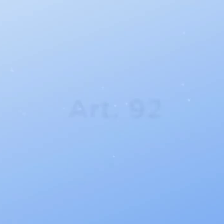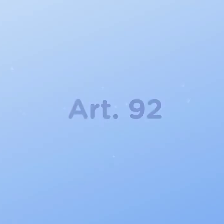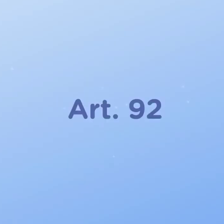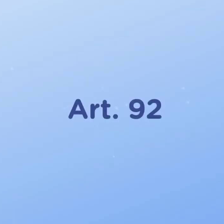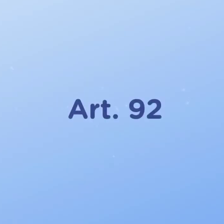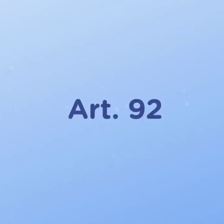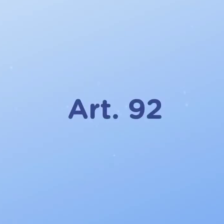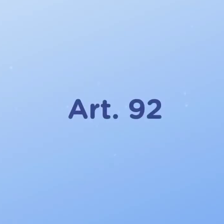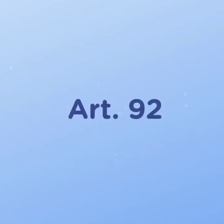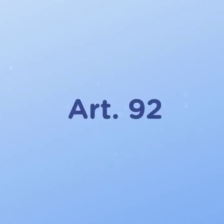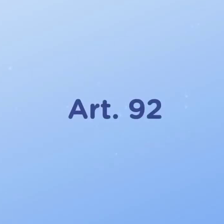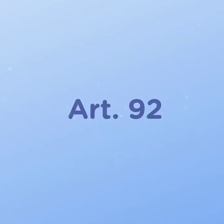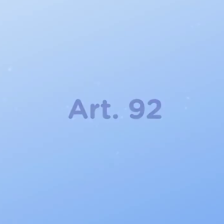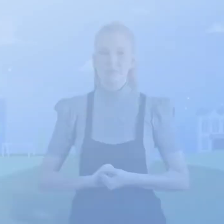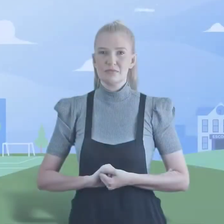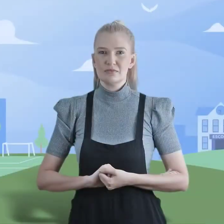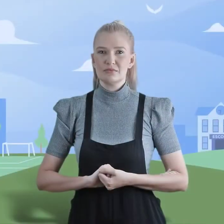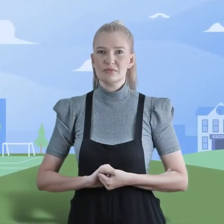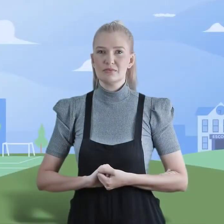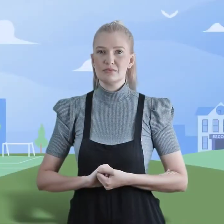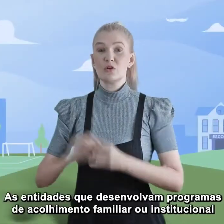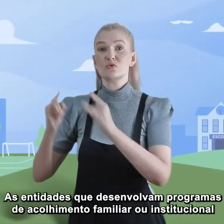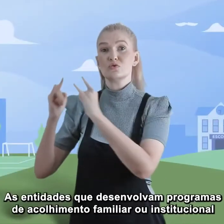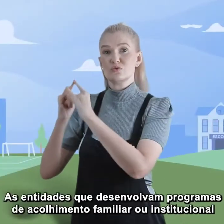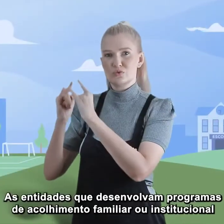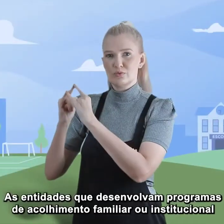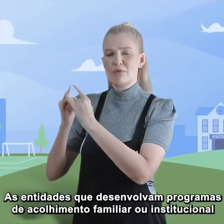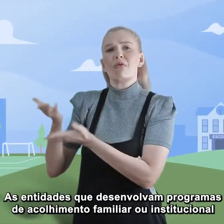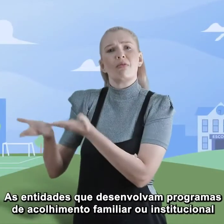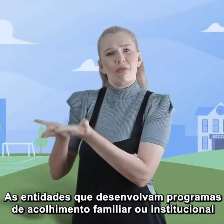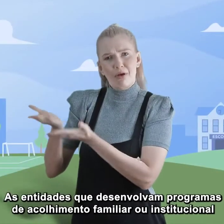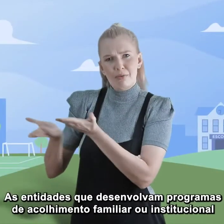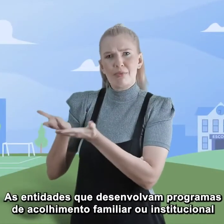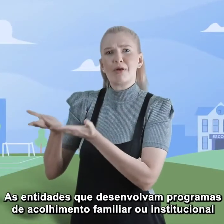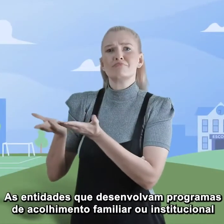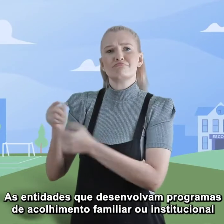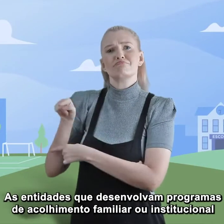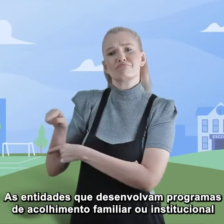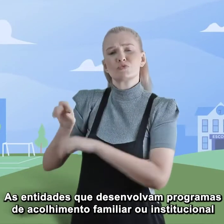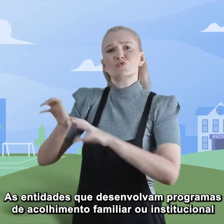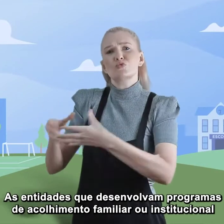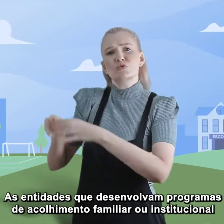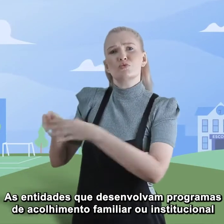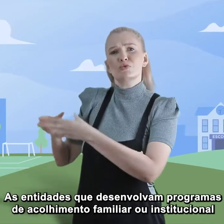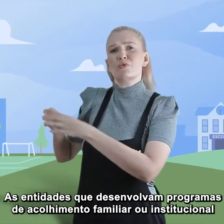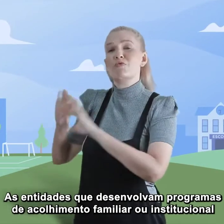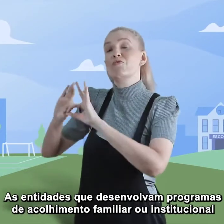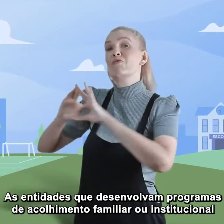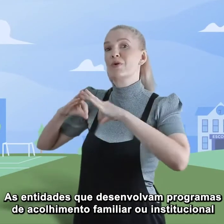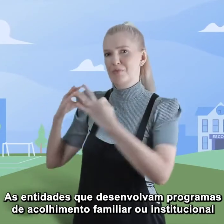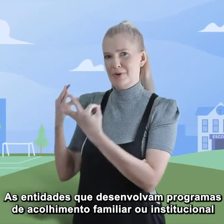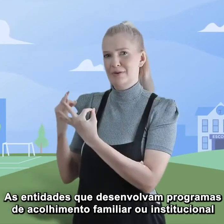Artigo 92. As entidades que desenvolvam programas de acolhimento familiar